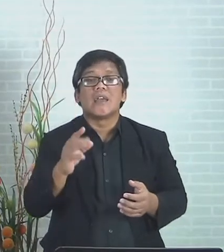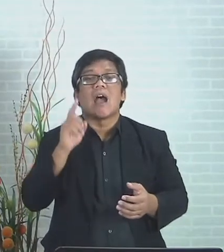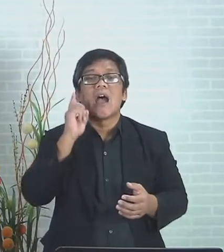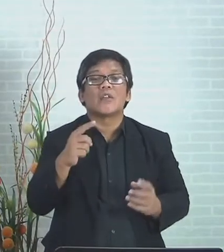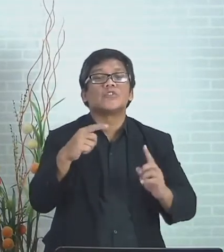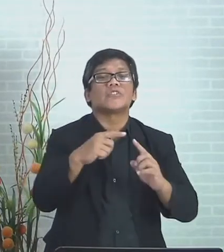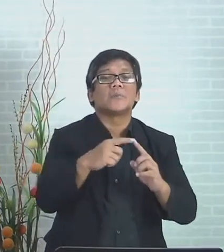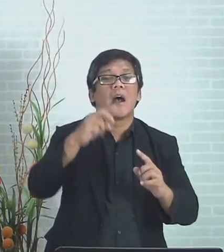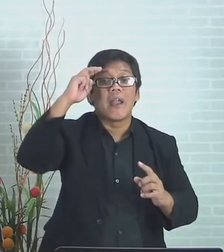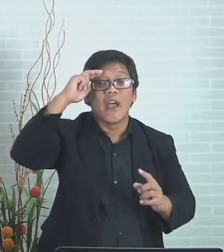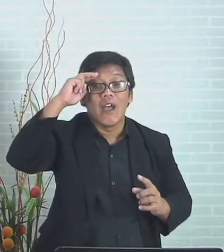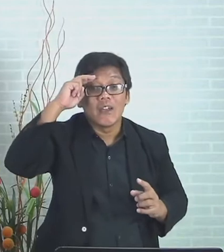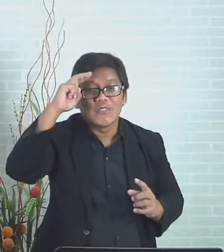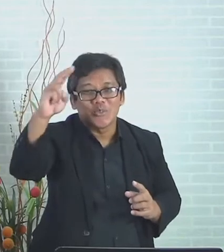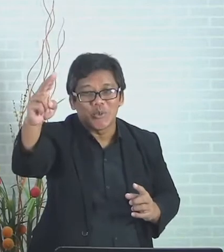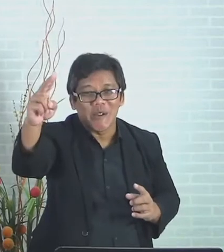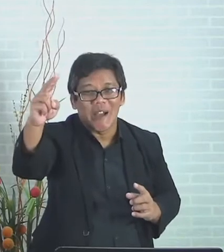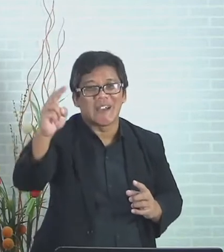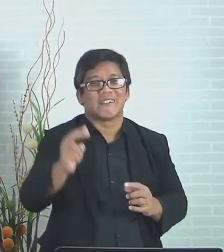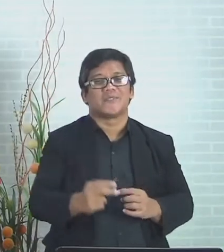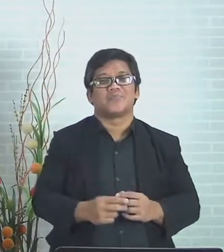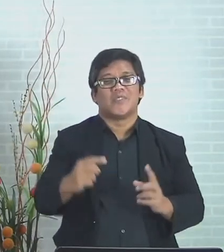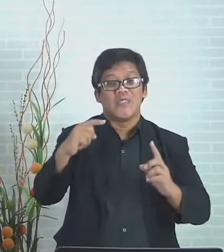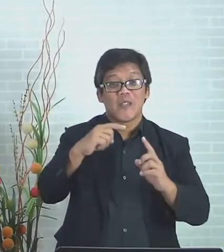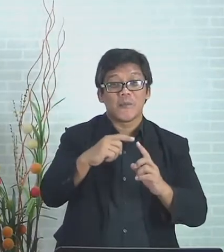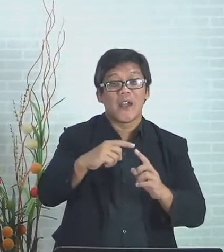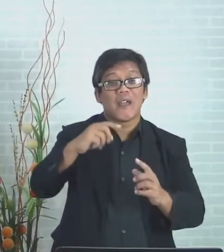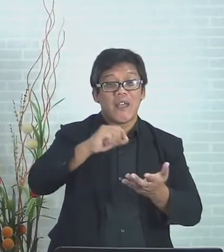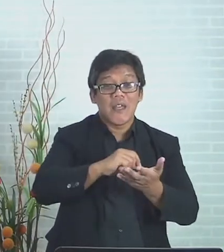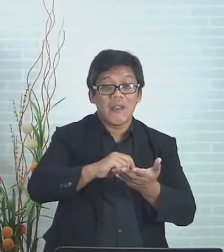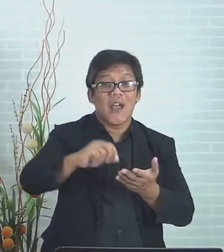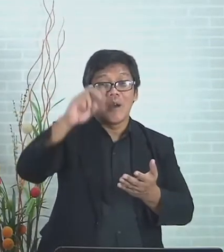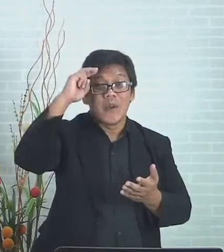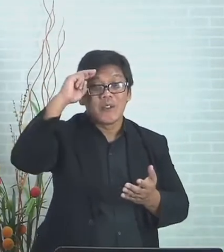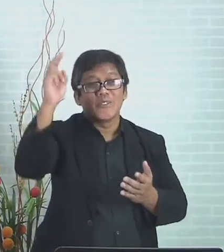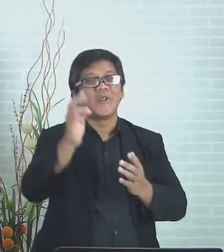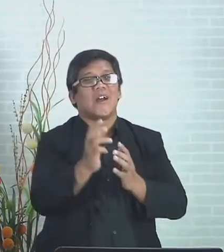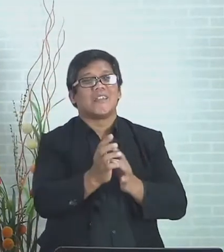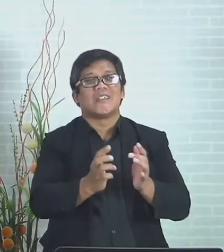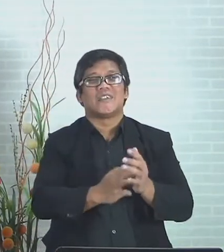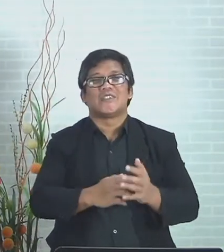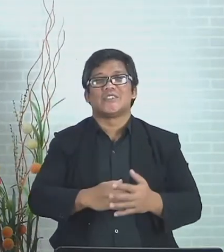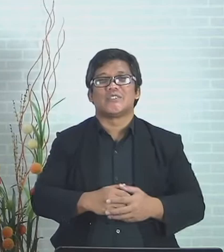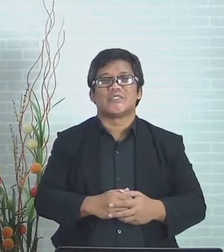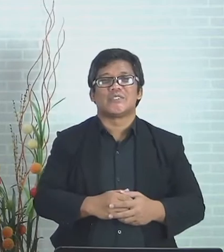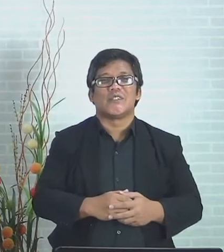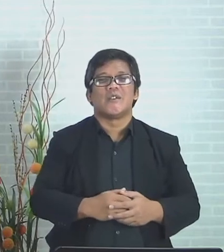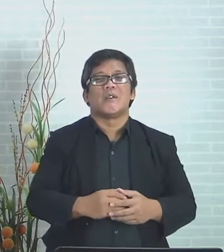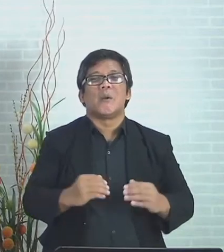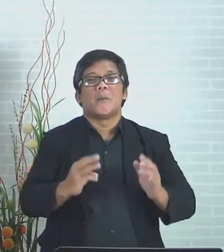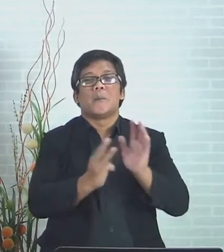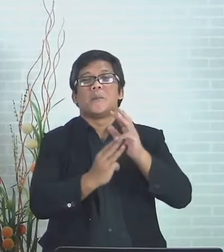sanalah orang benar berlari dan ia menjadi selama Kemana dia itu kepada nama Tuhan adalah menara yang kuat